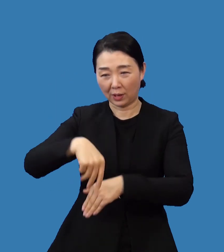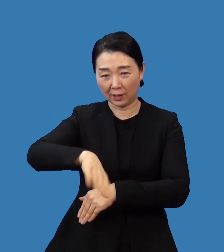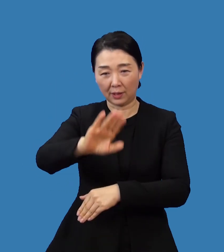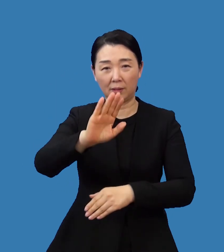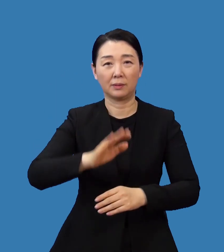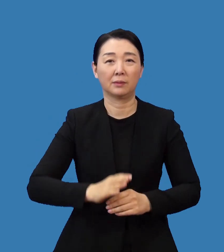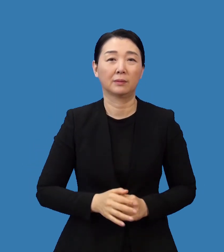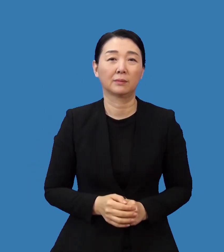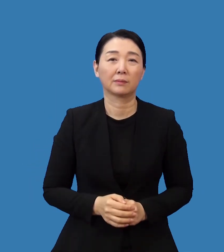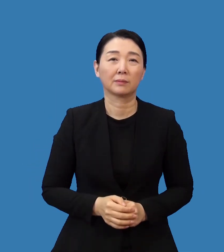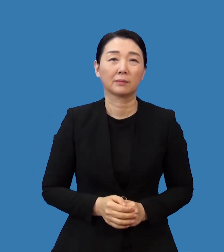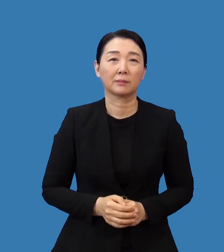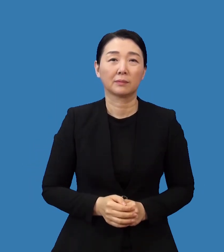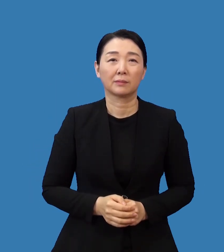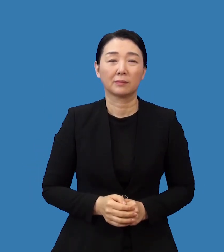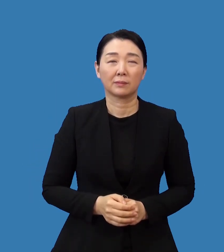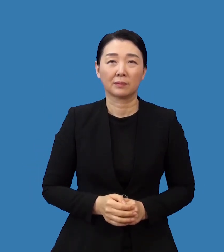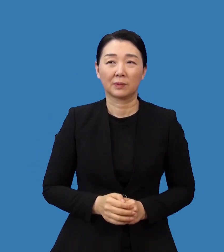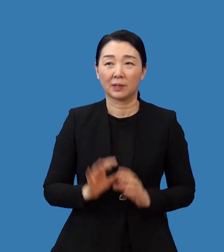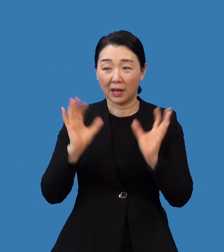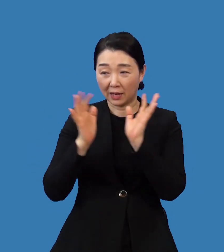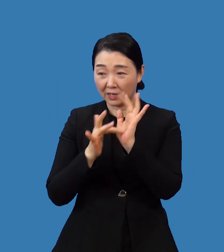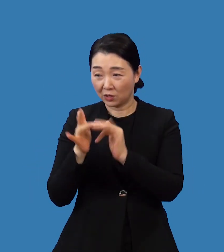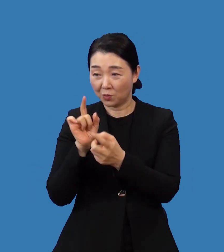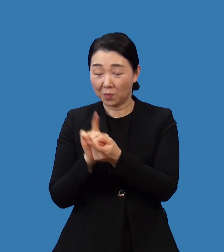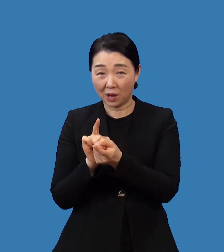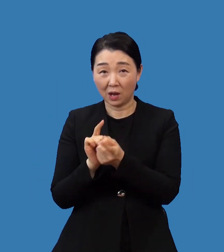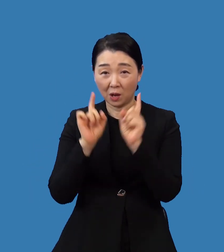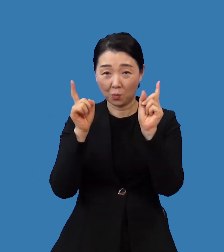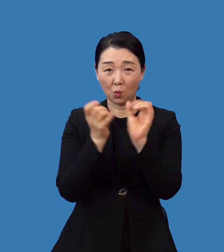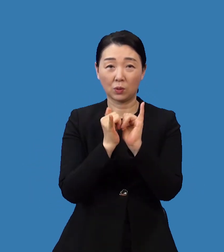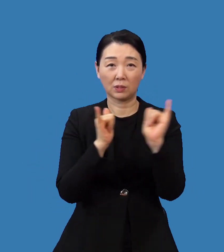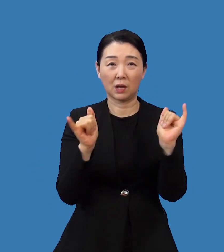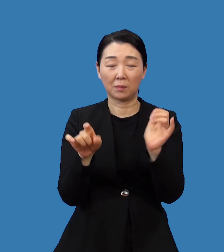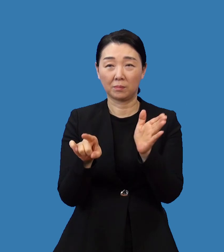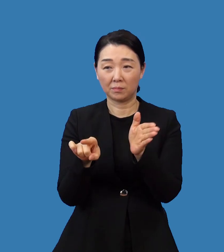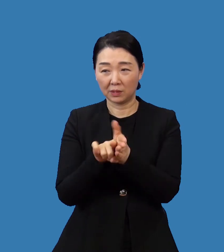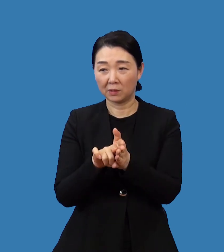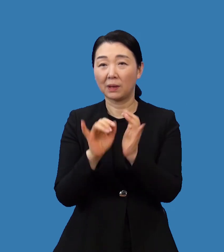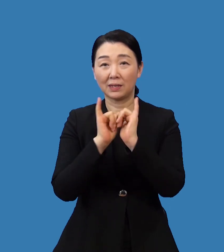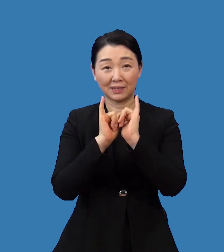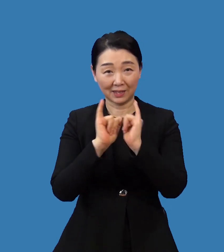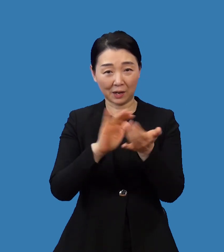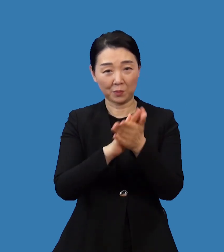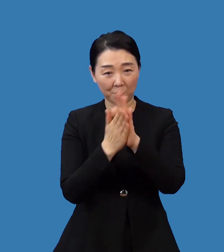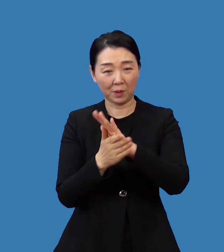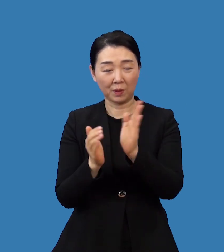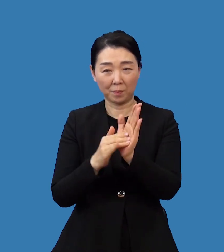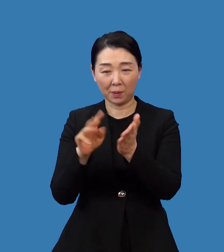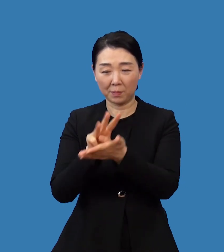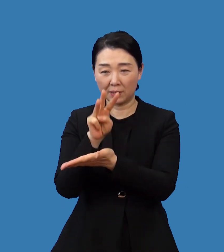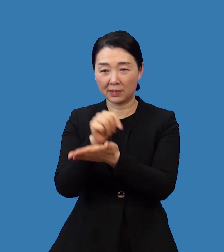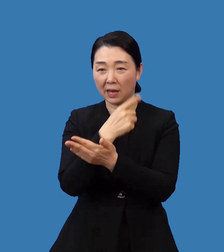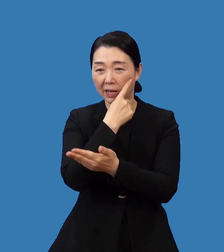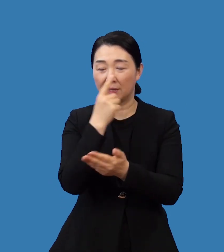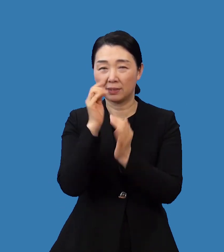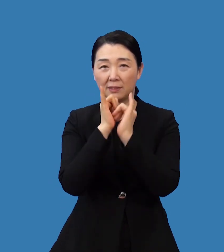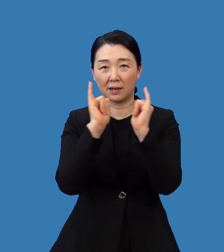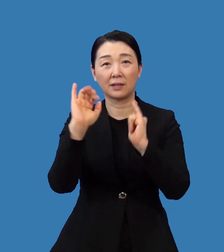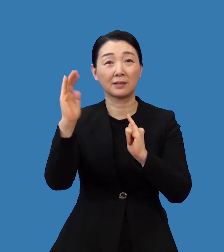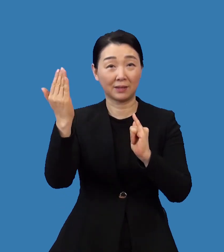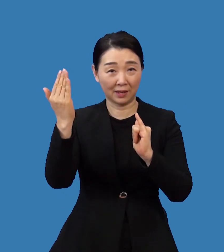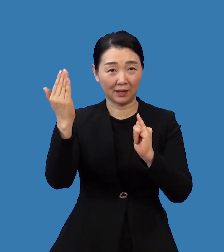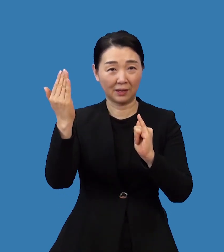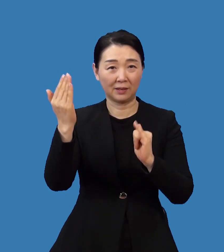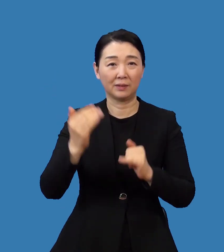그랬습니다. 자, 아기 예수를 만난 목자들은 믿음의 사람이 되고 메시아를 증거하는 사람이